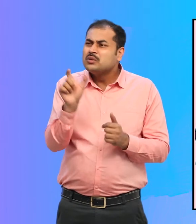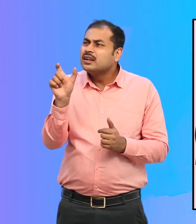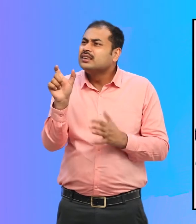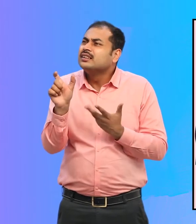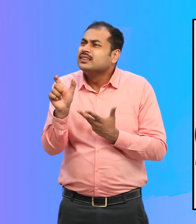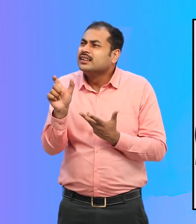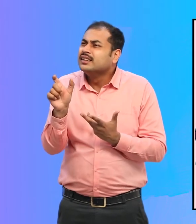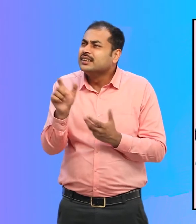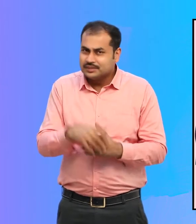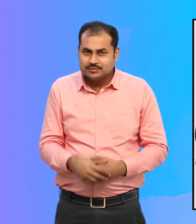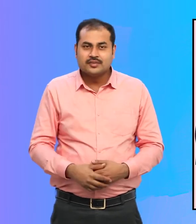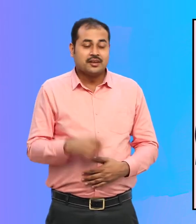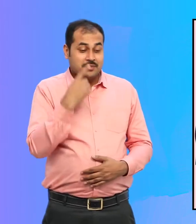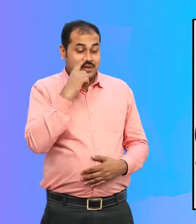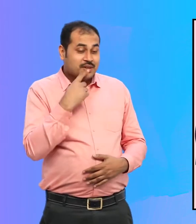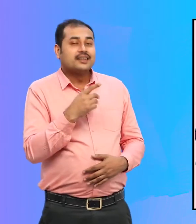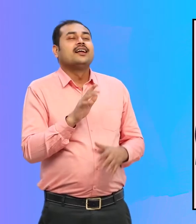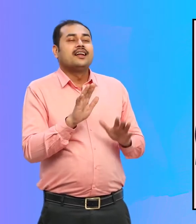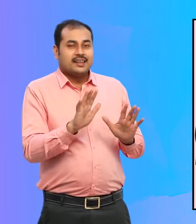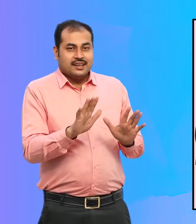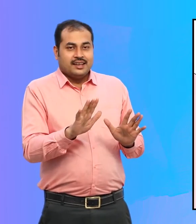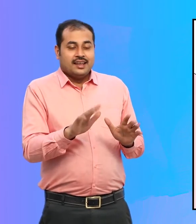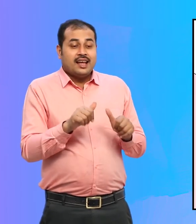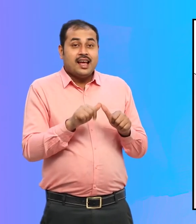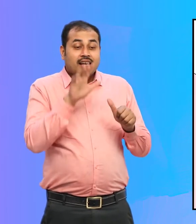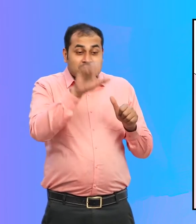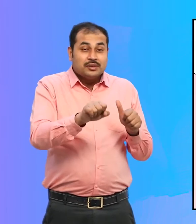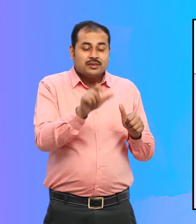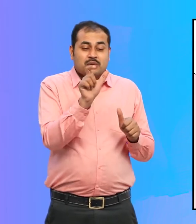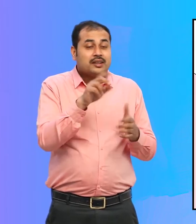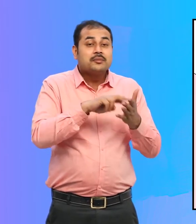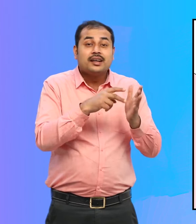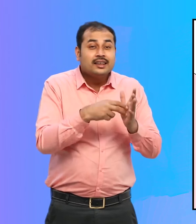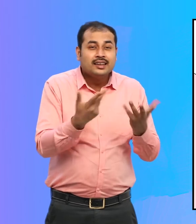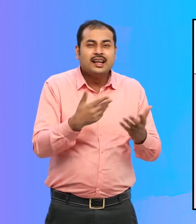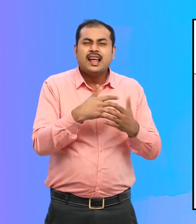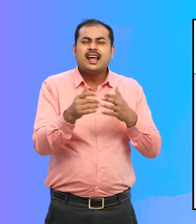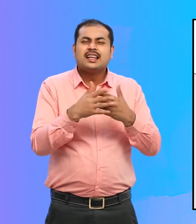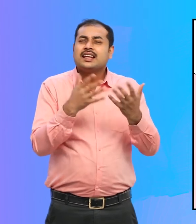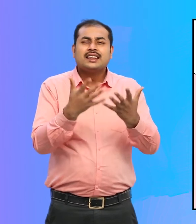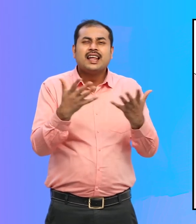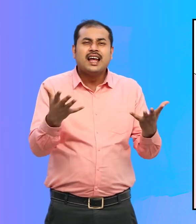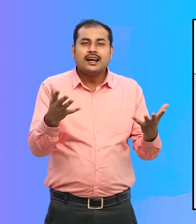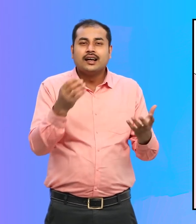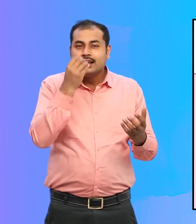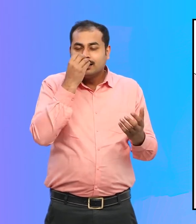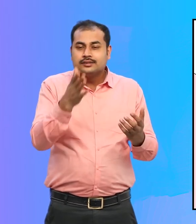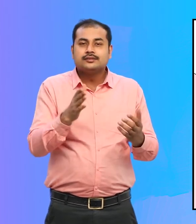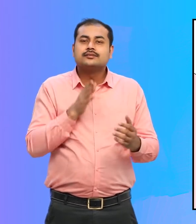मम्मी मम्मी कहती का अर्थ आसानी से पहुंचने या